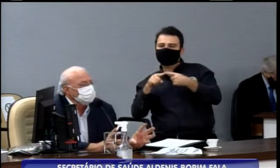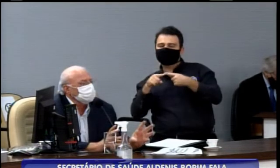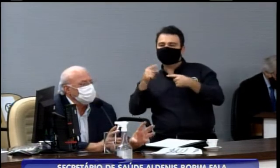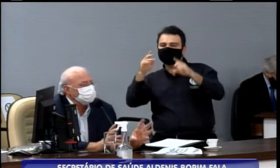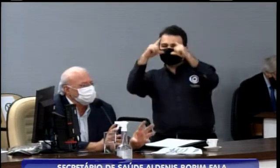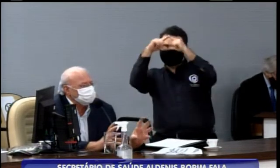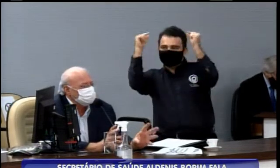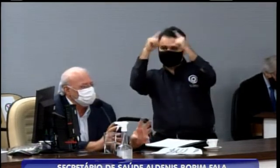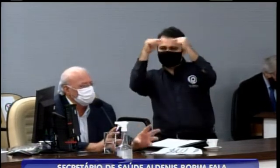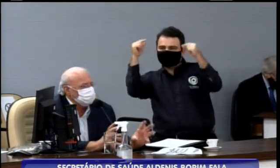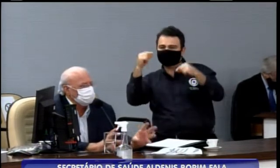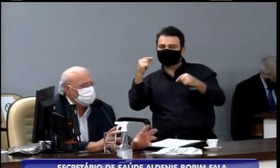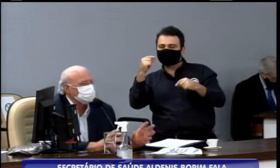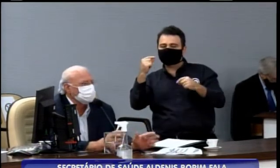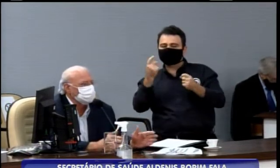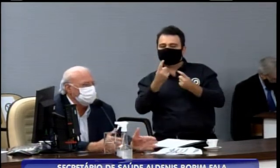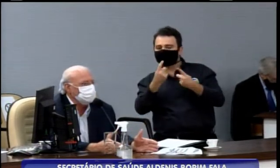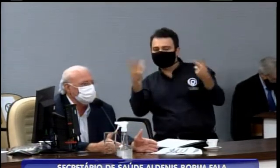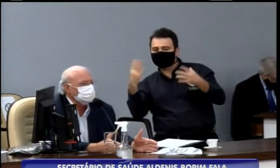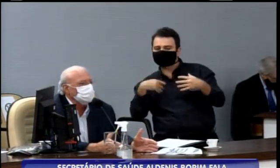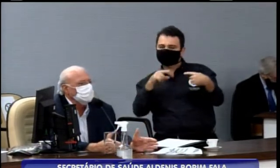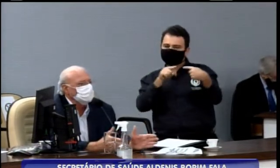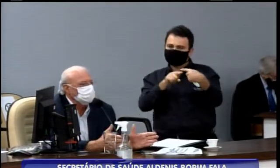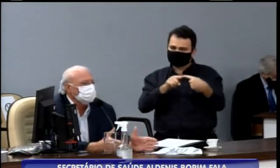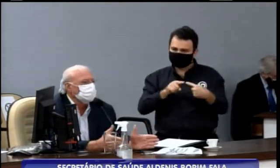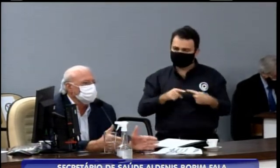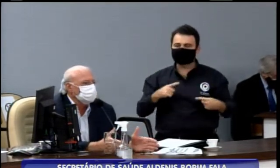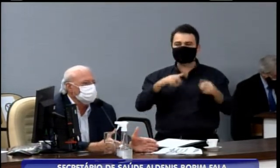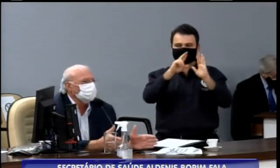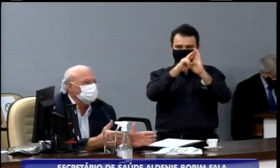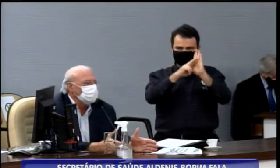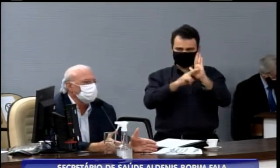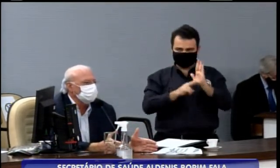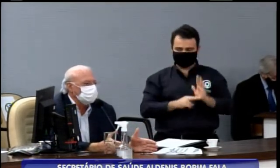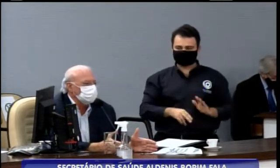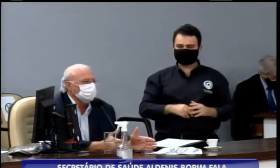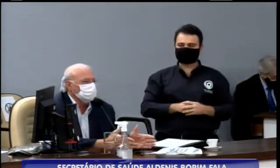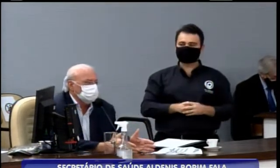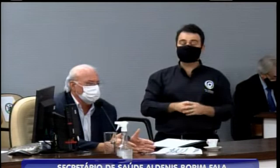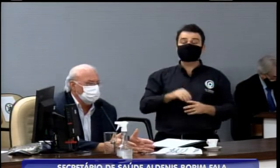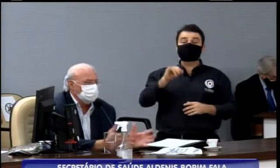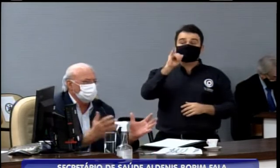nós nos baseamos, basicamente, num hospital igual o